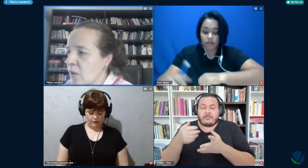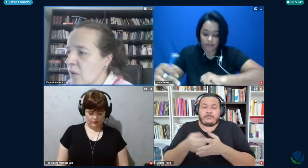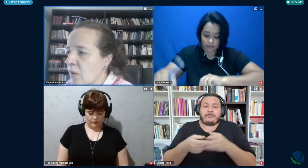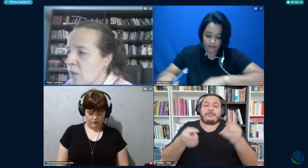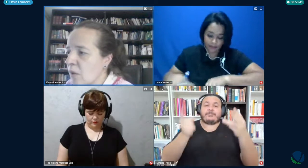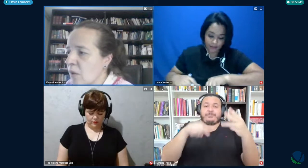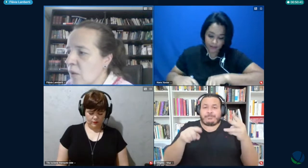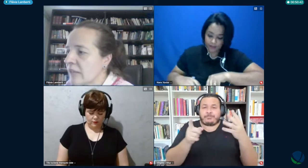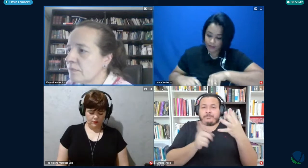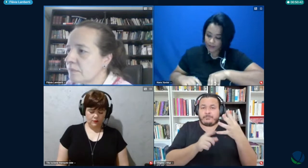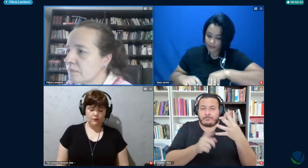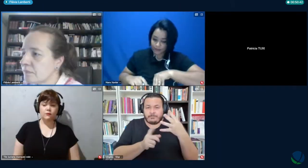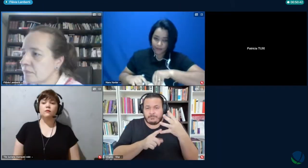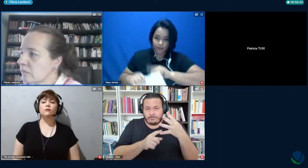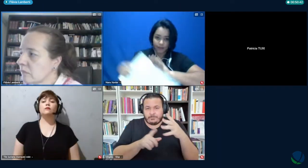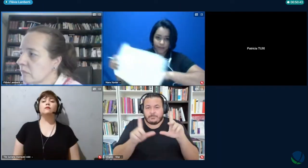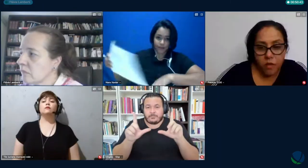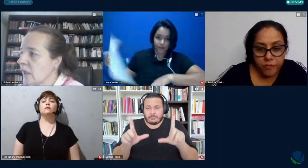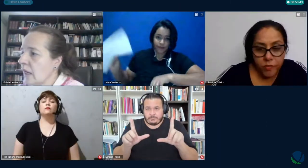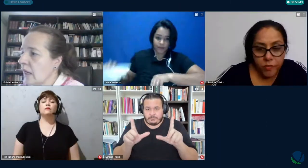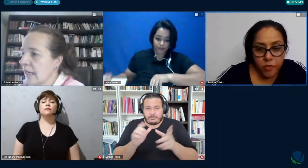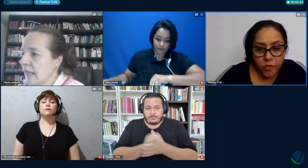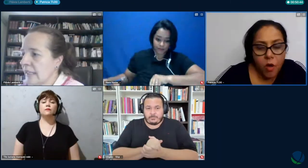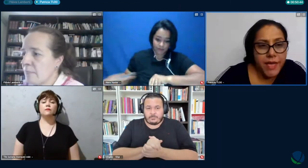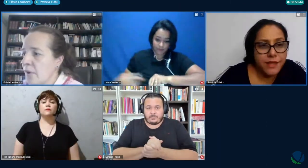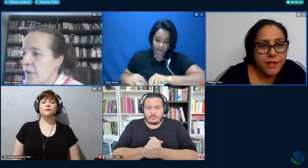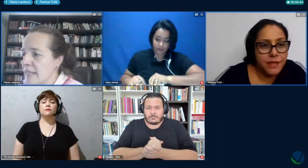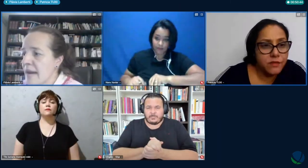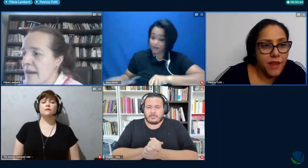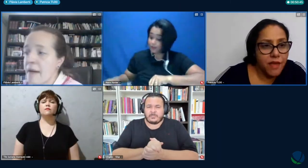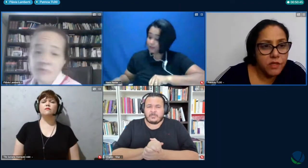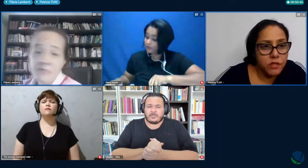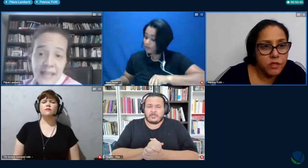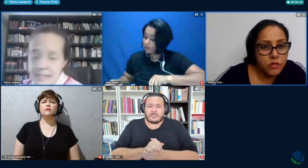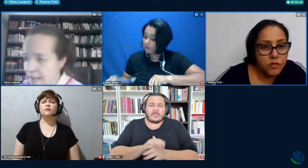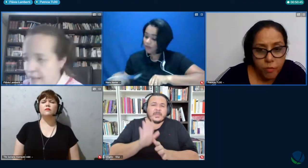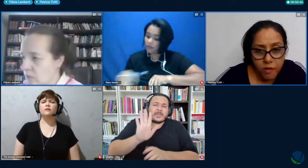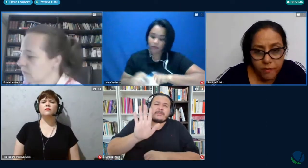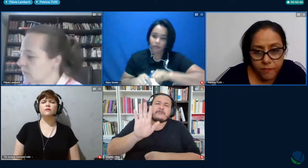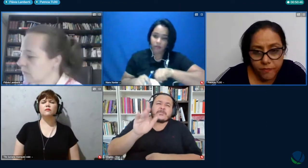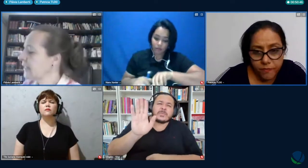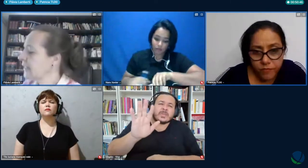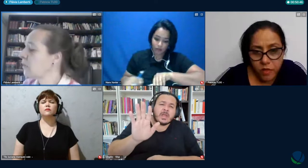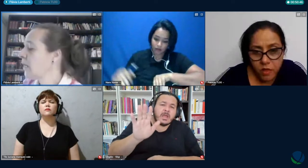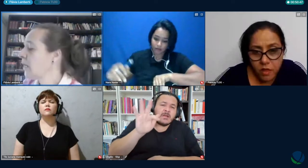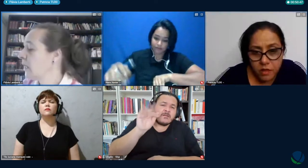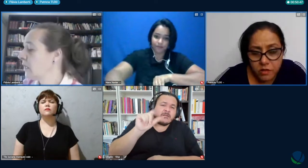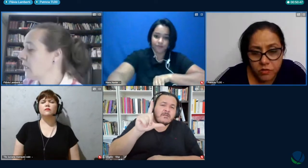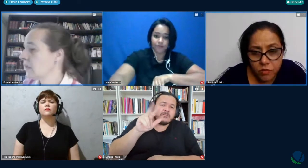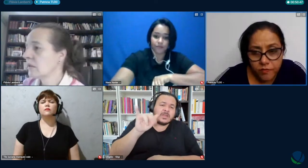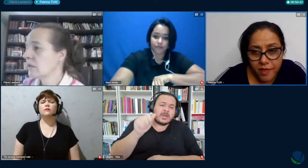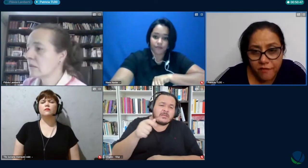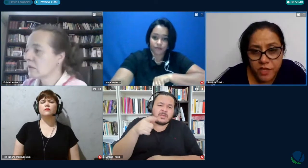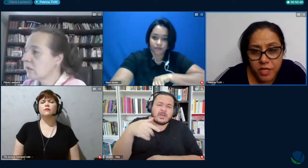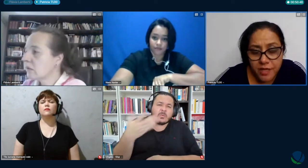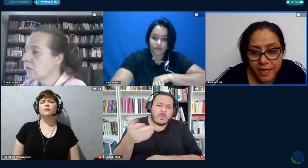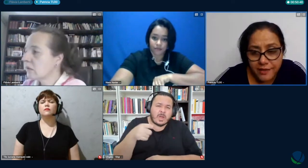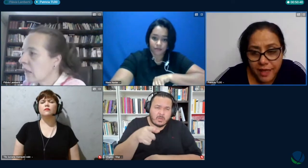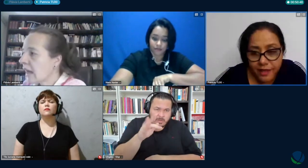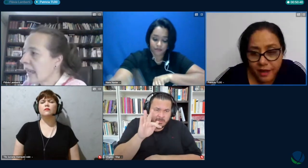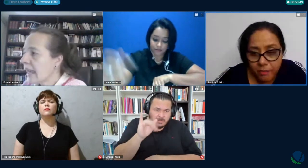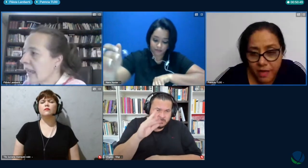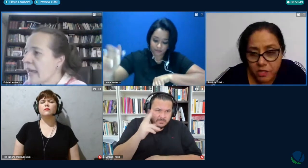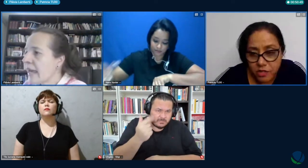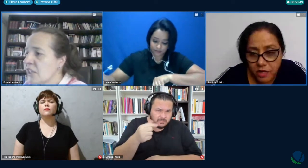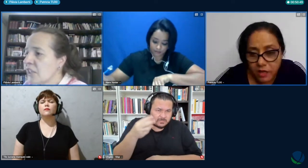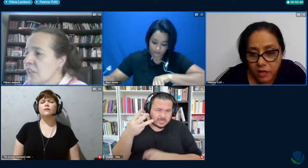ficha 4. Qual é essa? E depois 3, 4, a avaliação. Né? Então, na ficha 3 é a